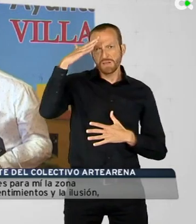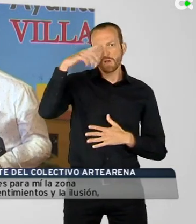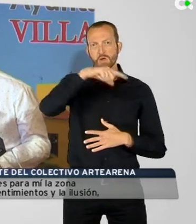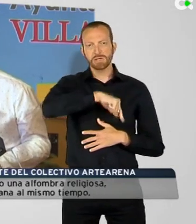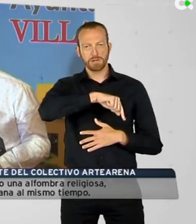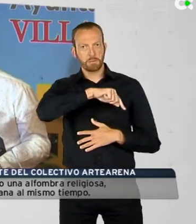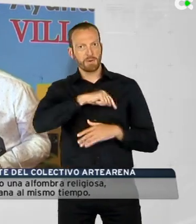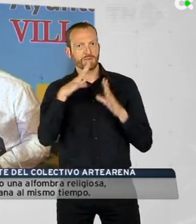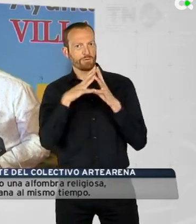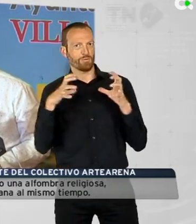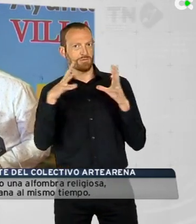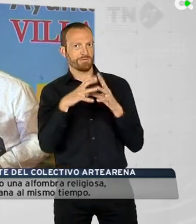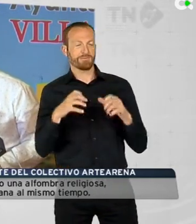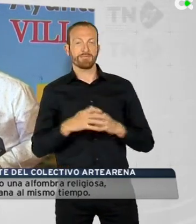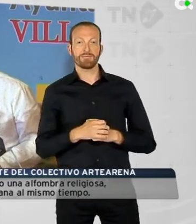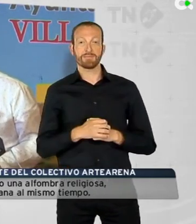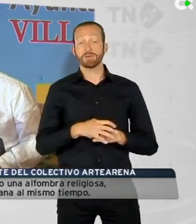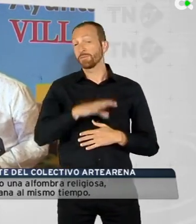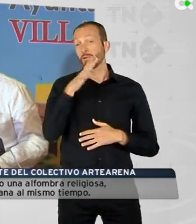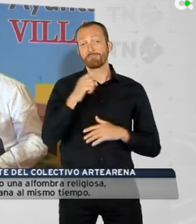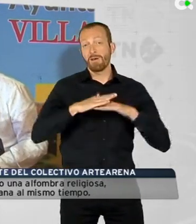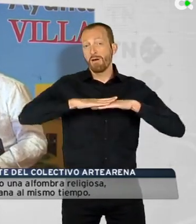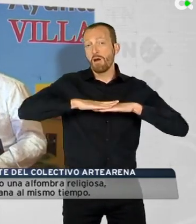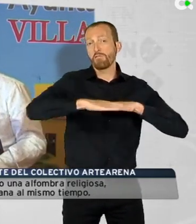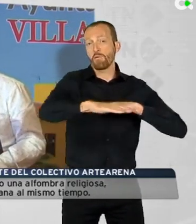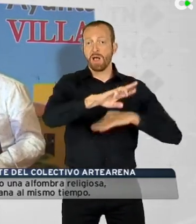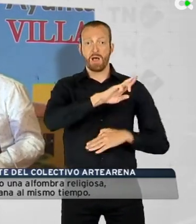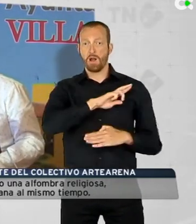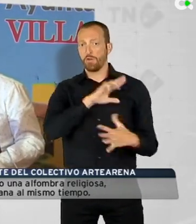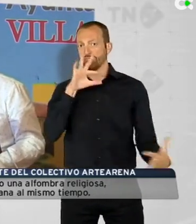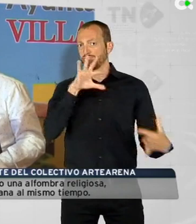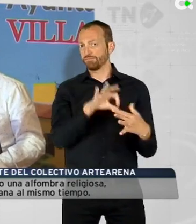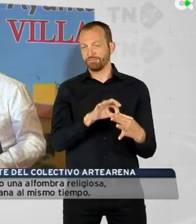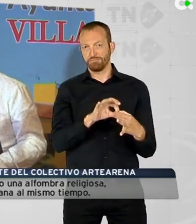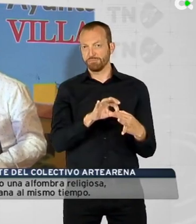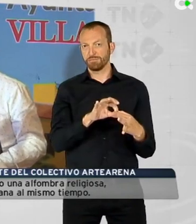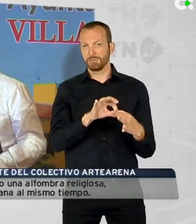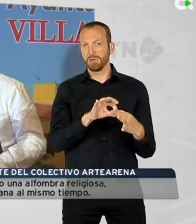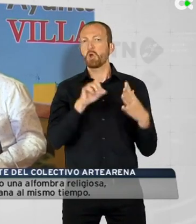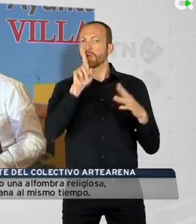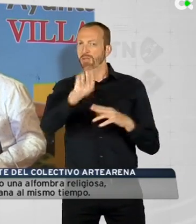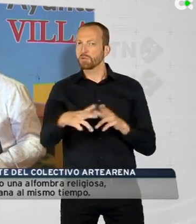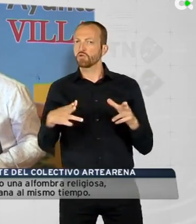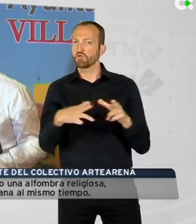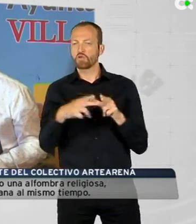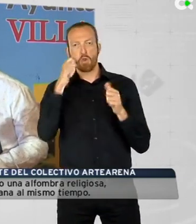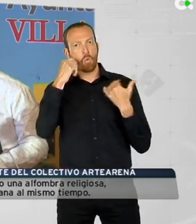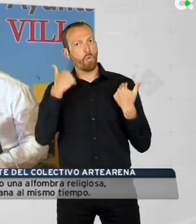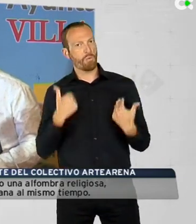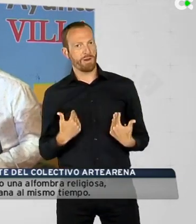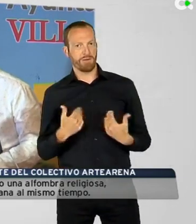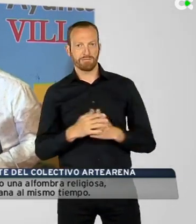y la ilusión. Es sobre todo primero una alfombra religiosa, pero social y humana al mismo